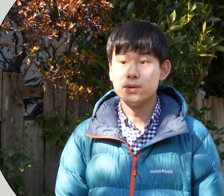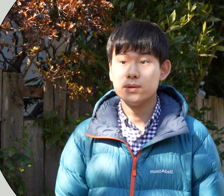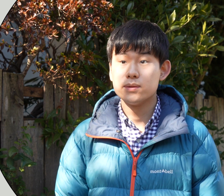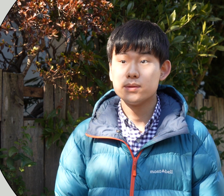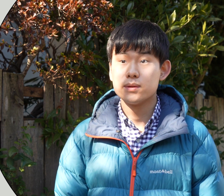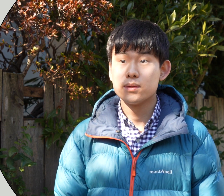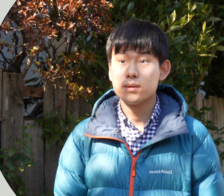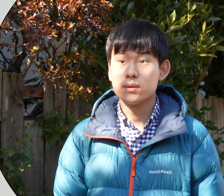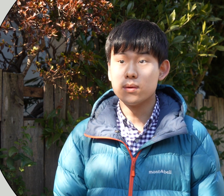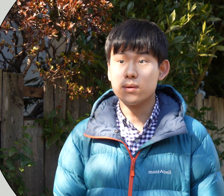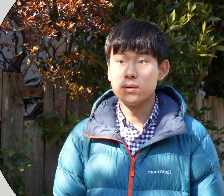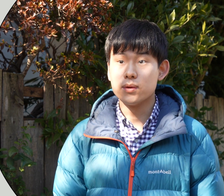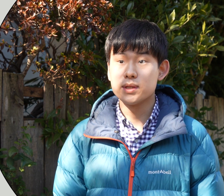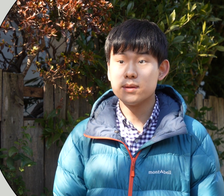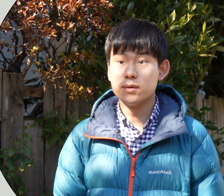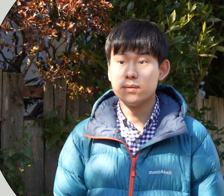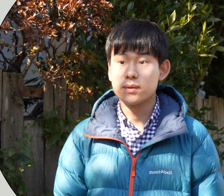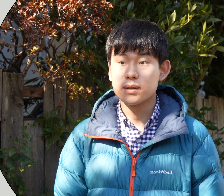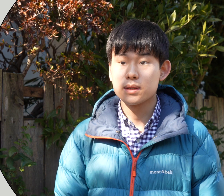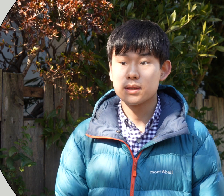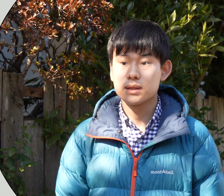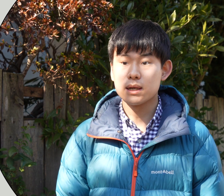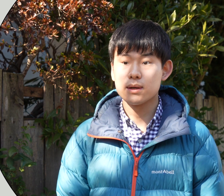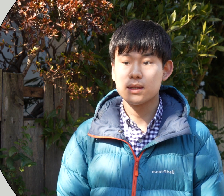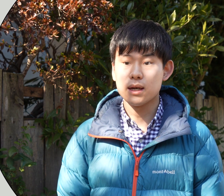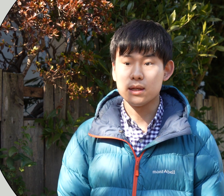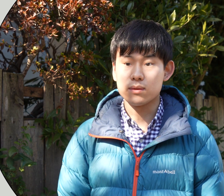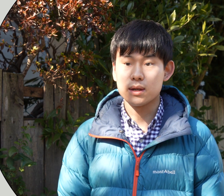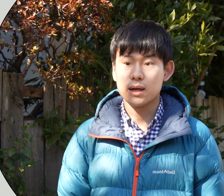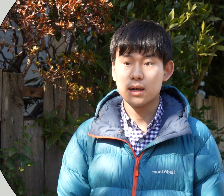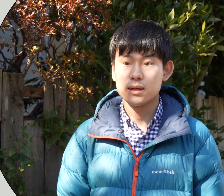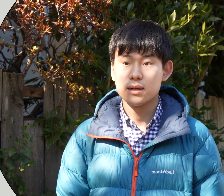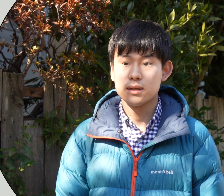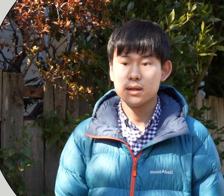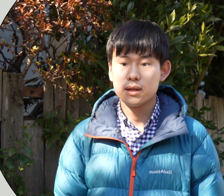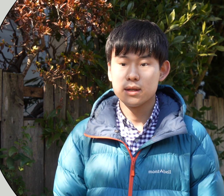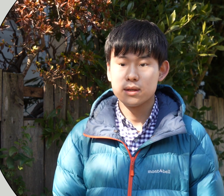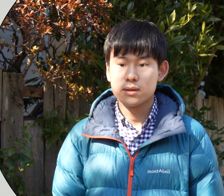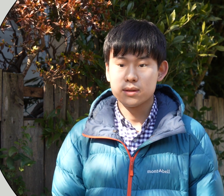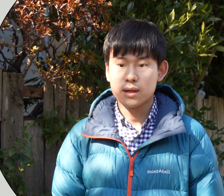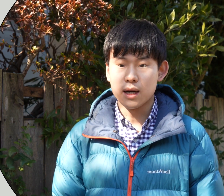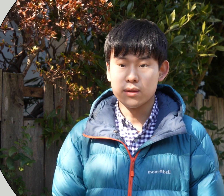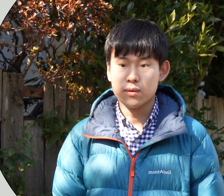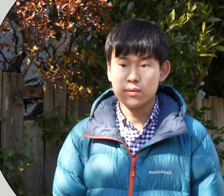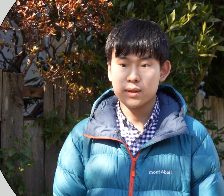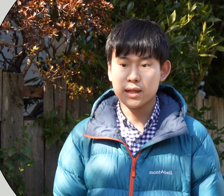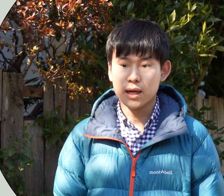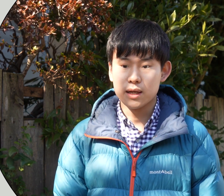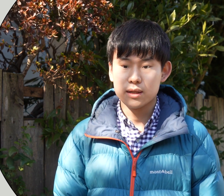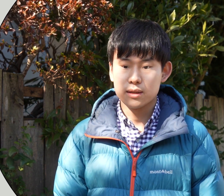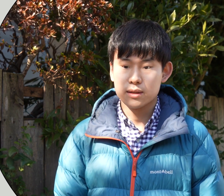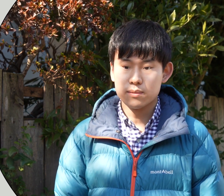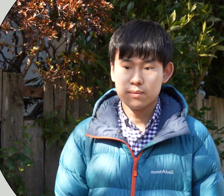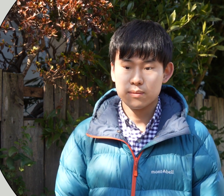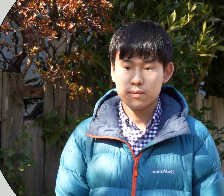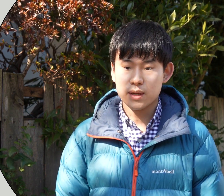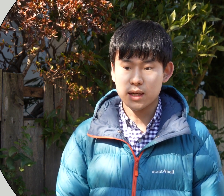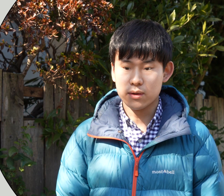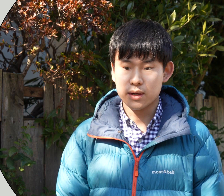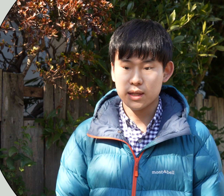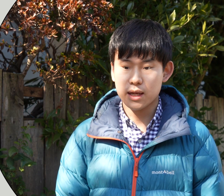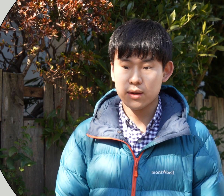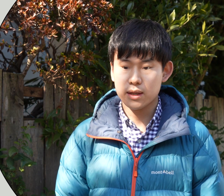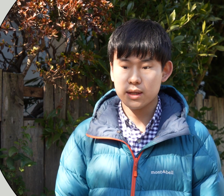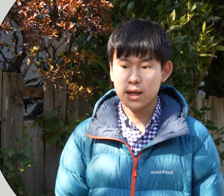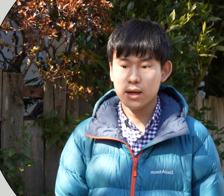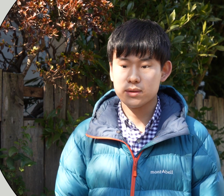食べ物をこうどうしても触ったりとかあの手で手